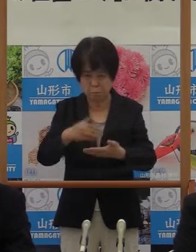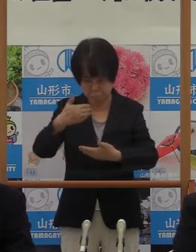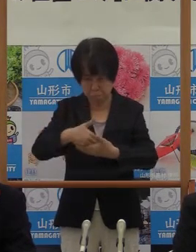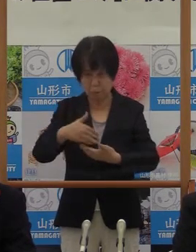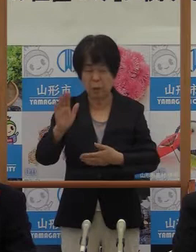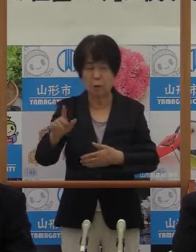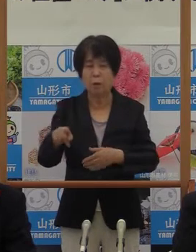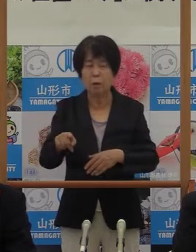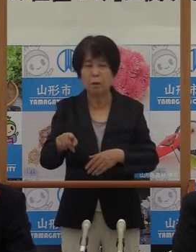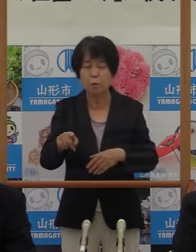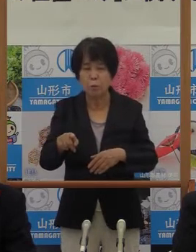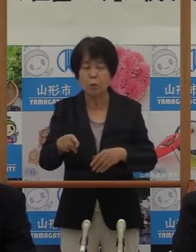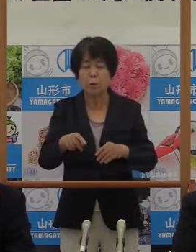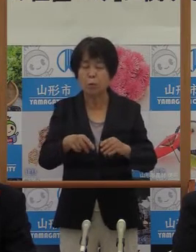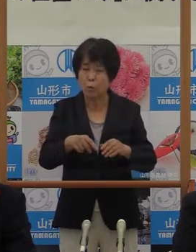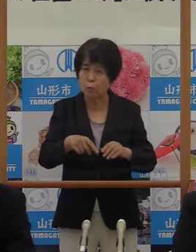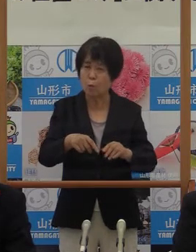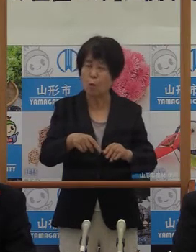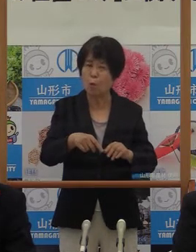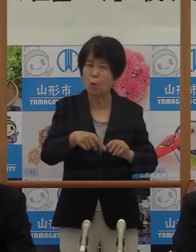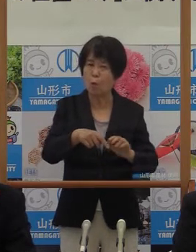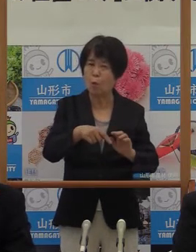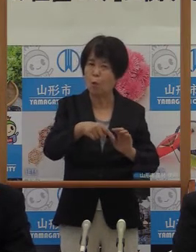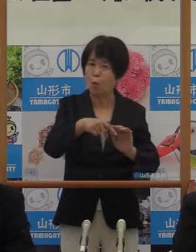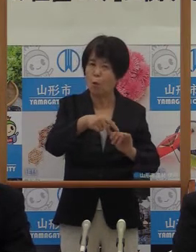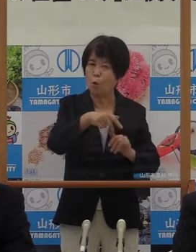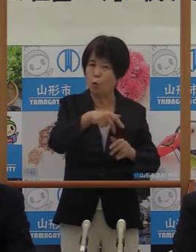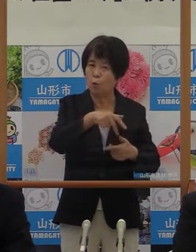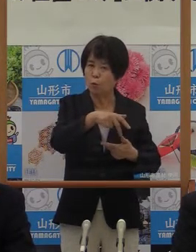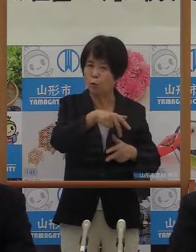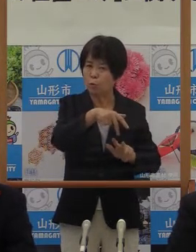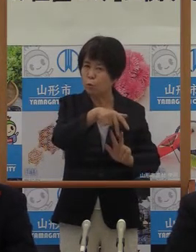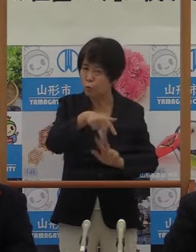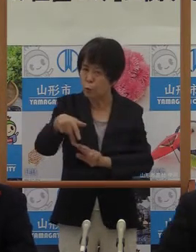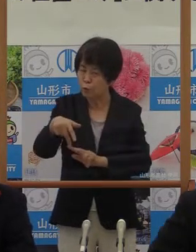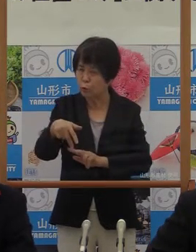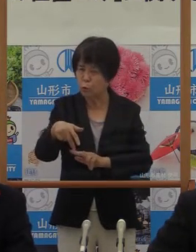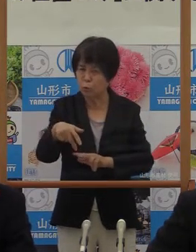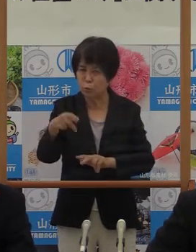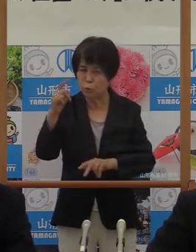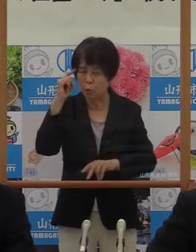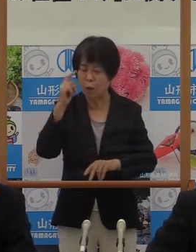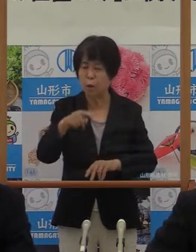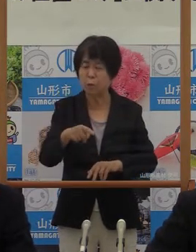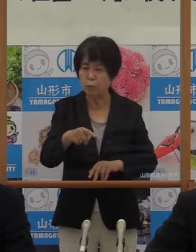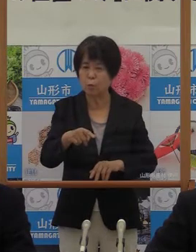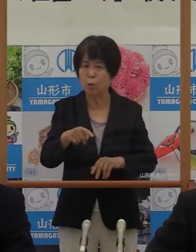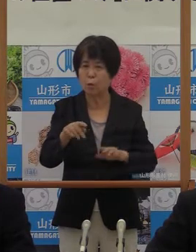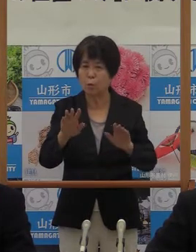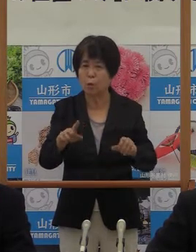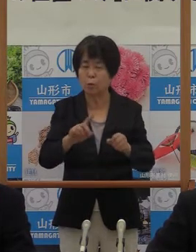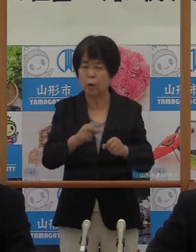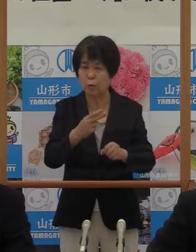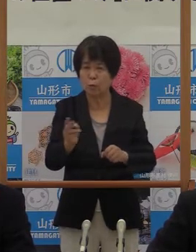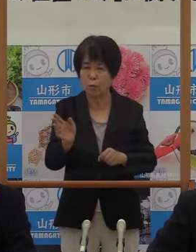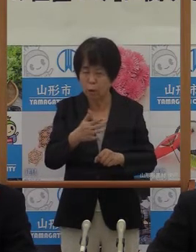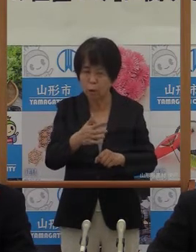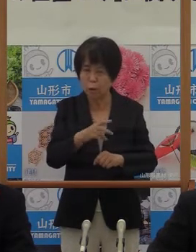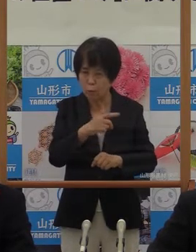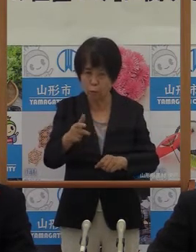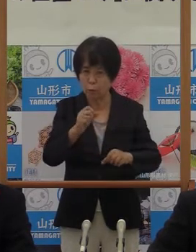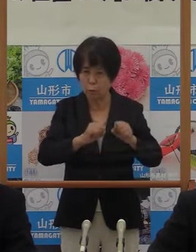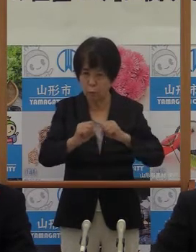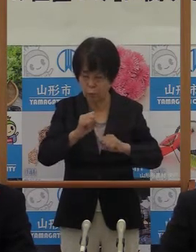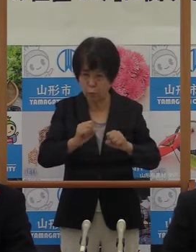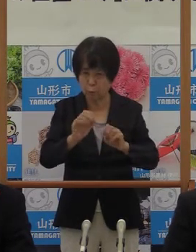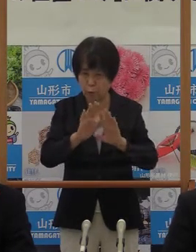、当然このスケジュールから言うとですね、今年度からさまざまな取り組みが始まるわけ